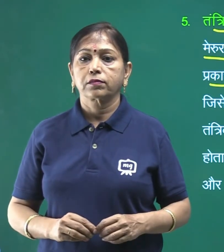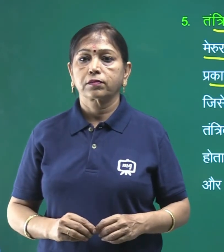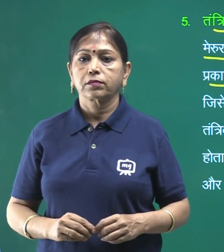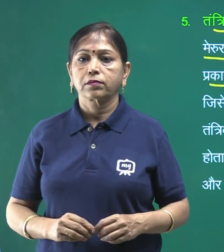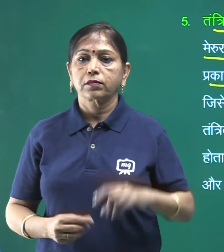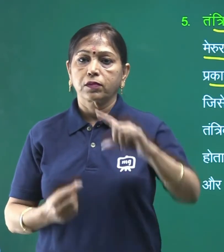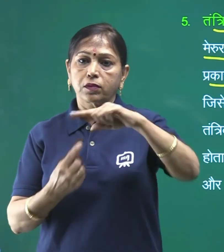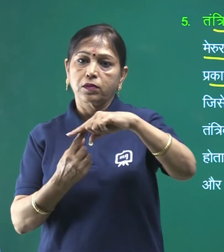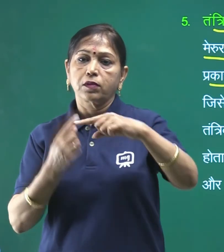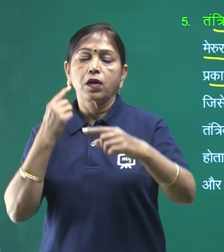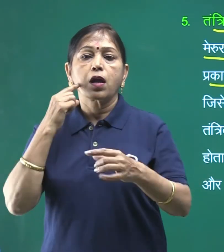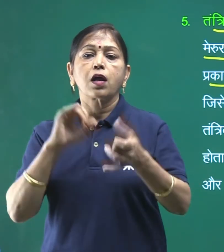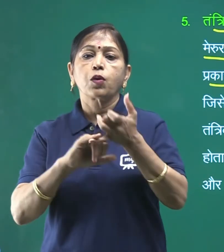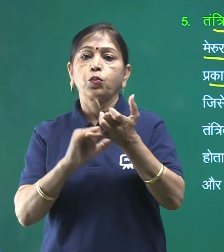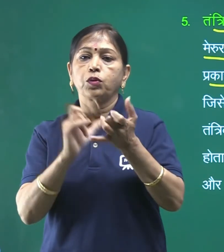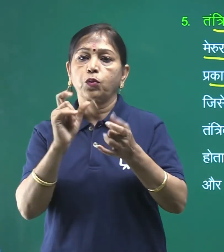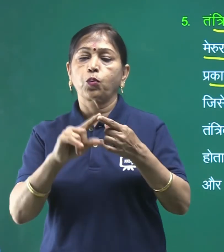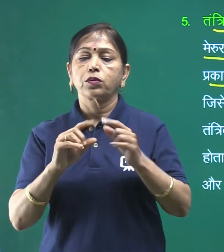ऊतकों से